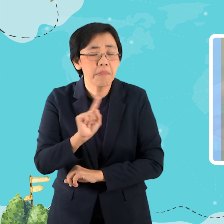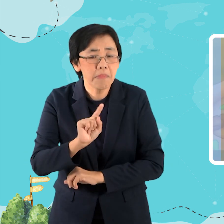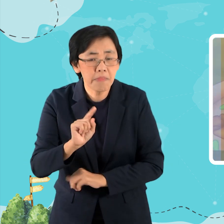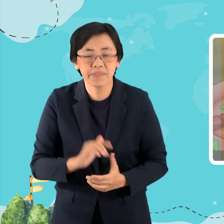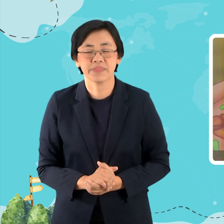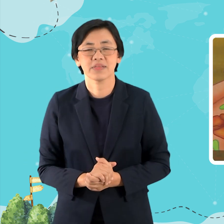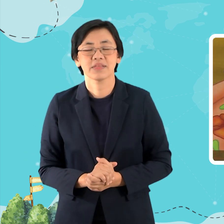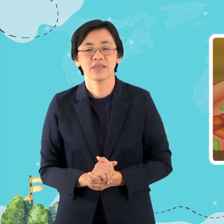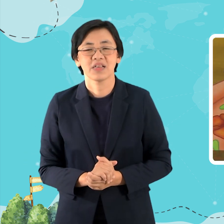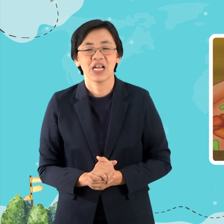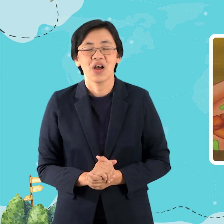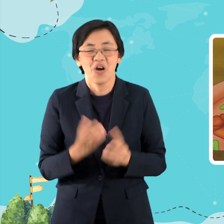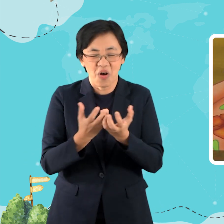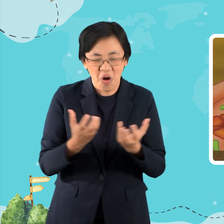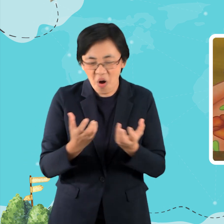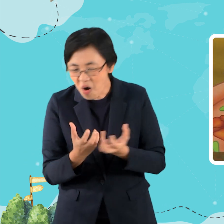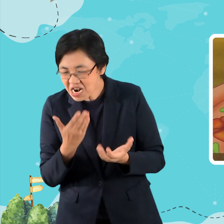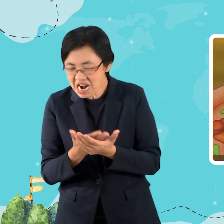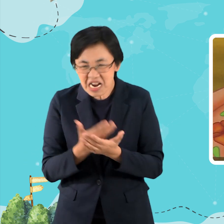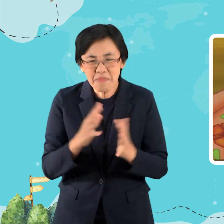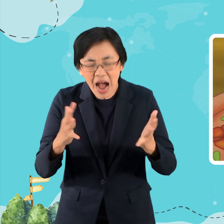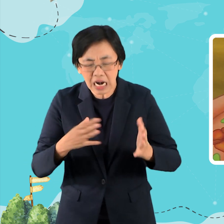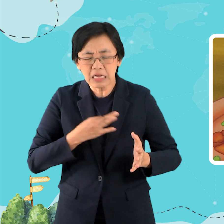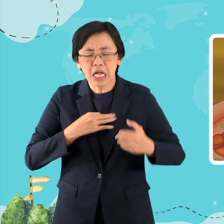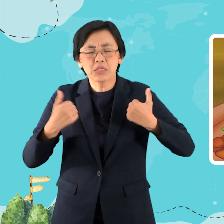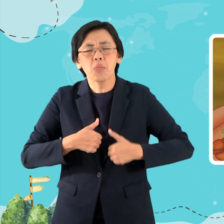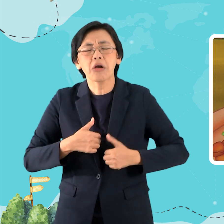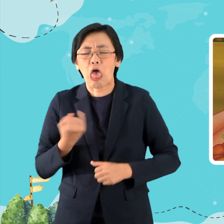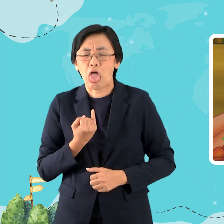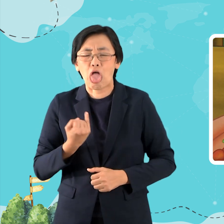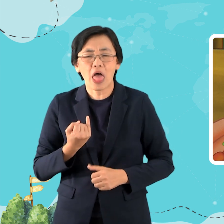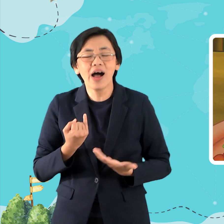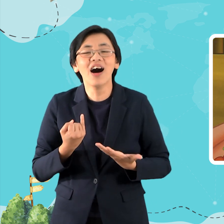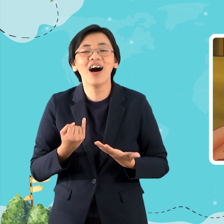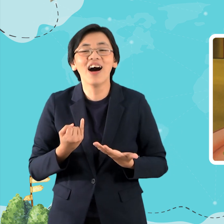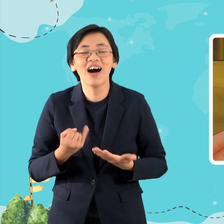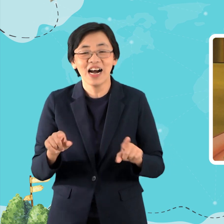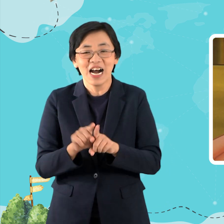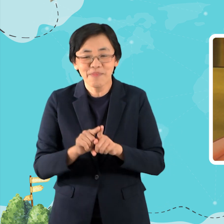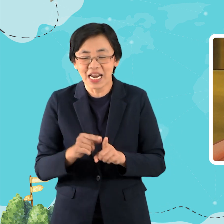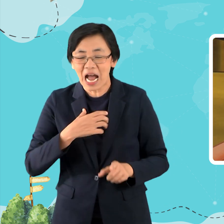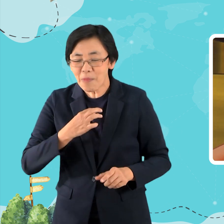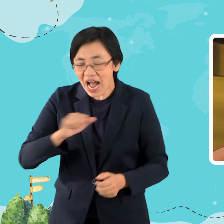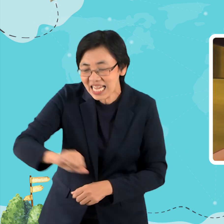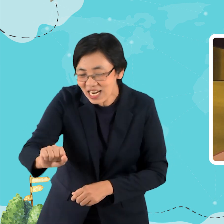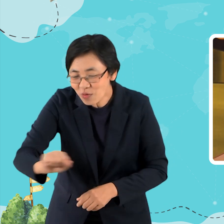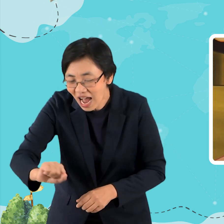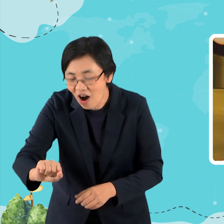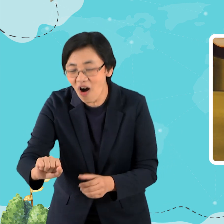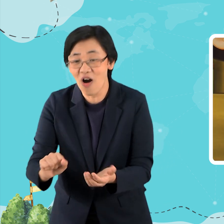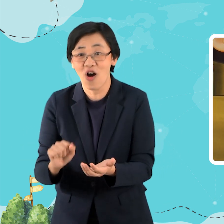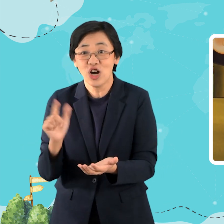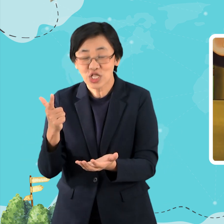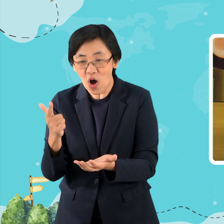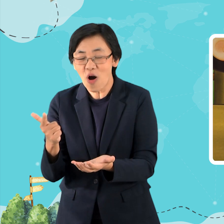ว่าผู้ที่มีทรัพย์สินมากแต่แต่งตัวซอมซ้อเปรียบกับการนำผ้าคีริ้วมาห่อทองค